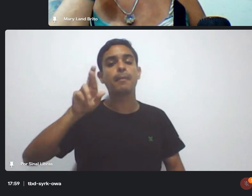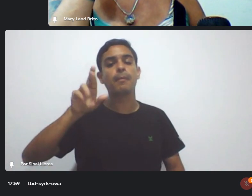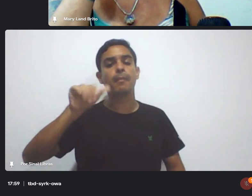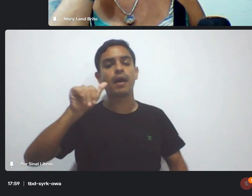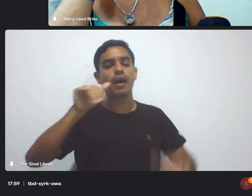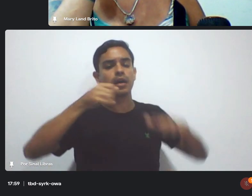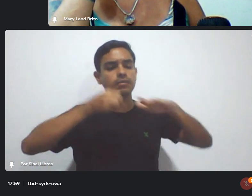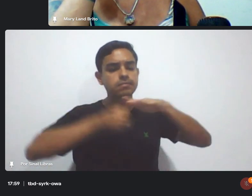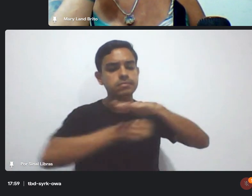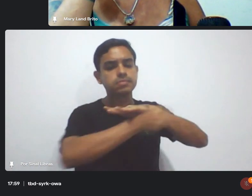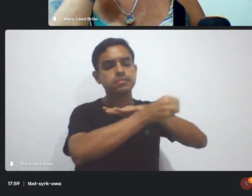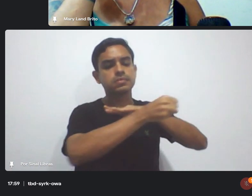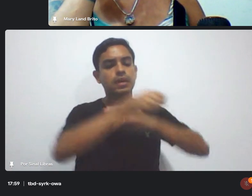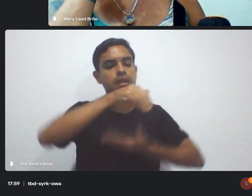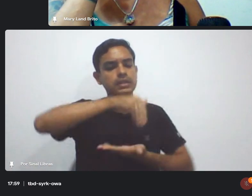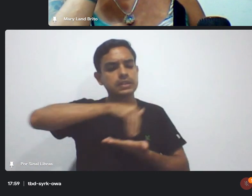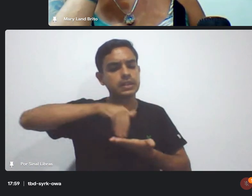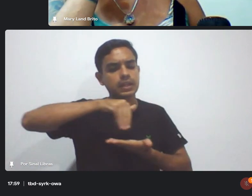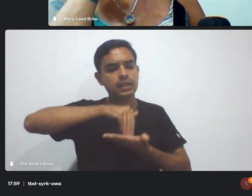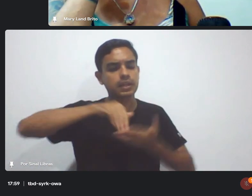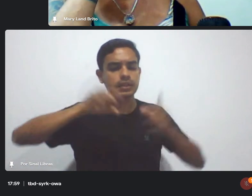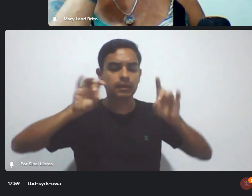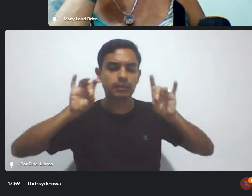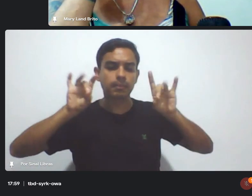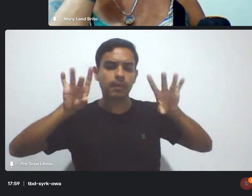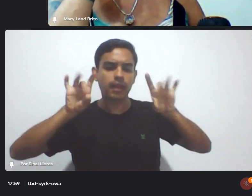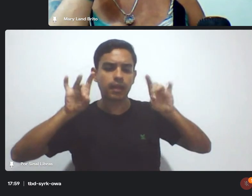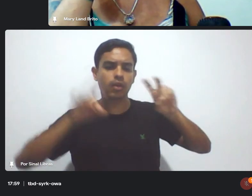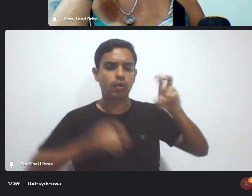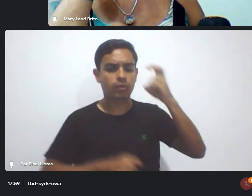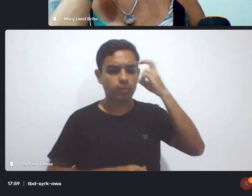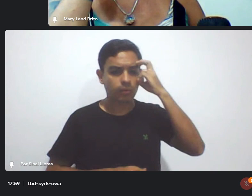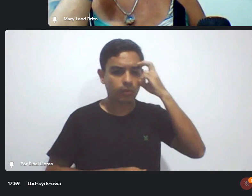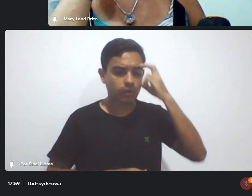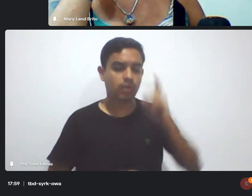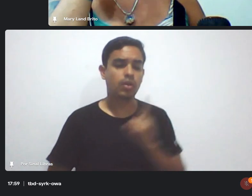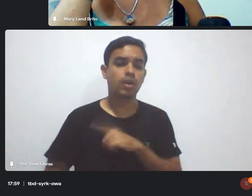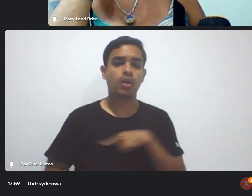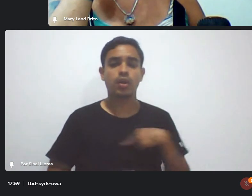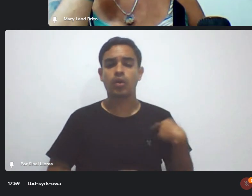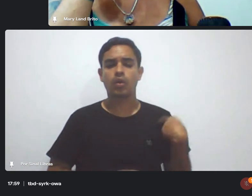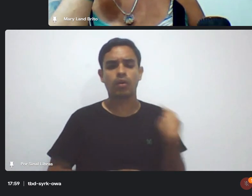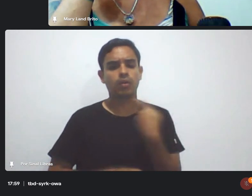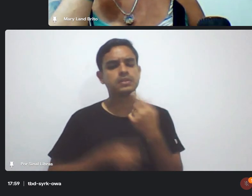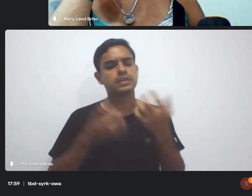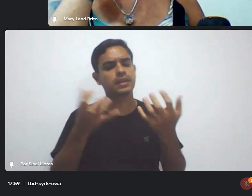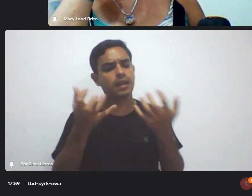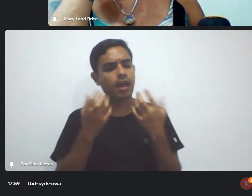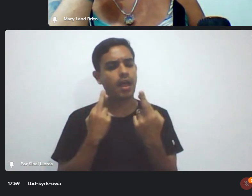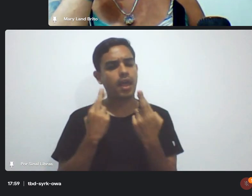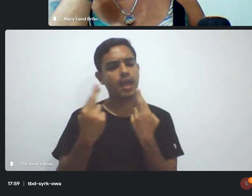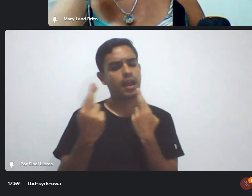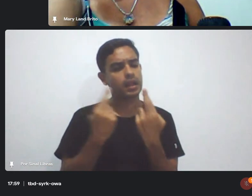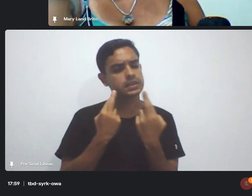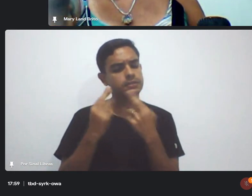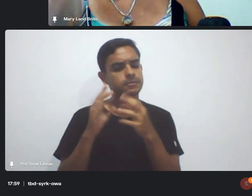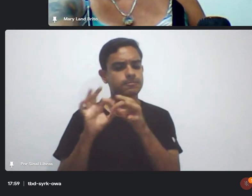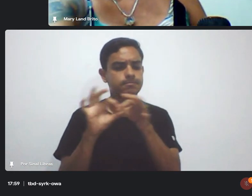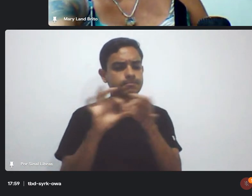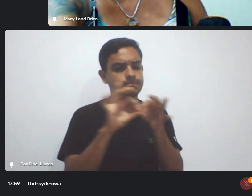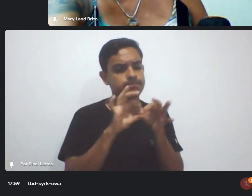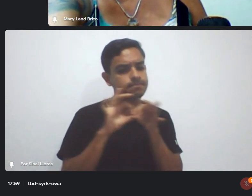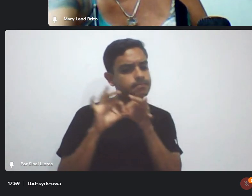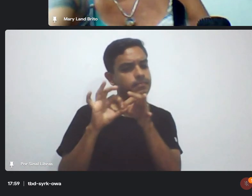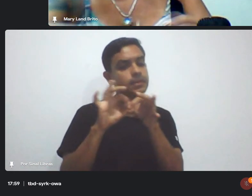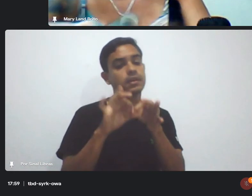de Cultura. E a gente quer estreitar cada vez mais essa relação com vocês, e procurar